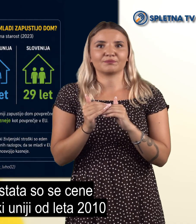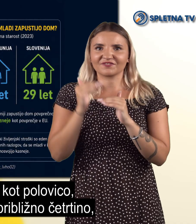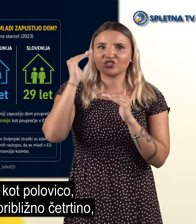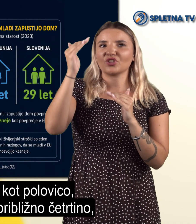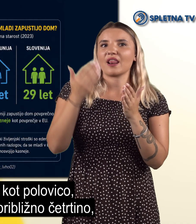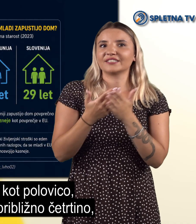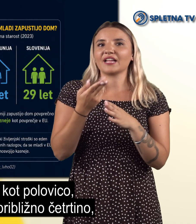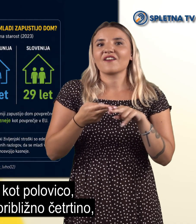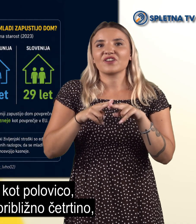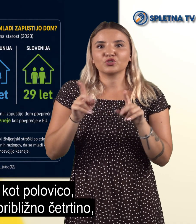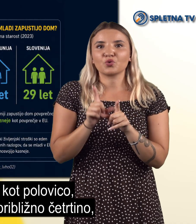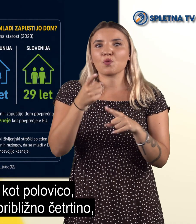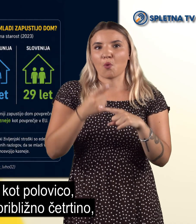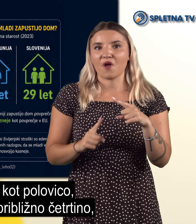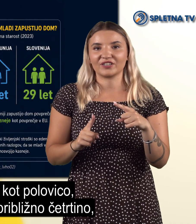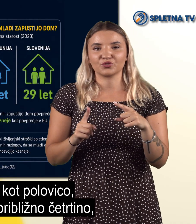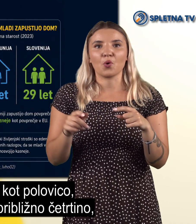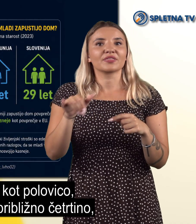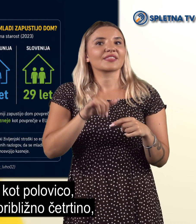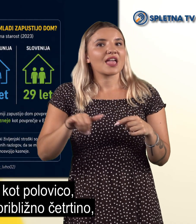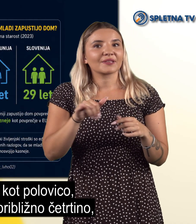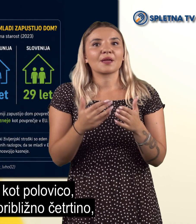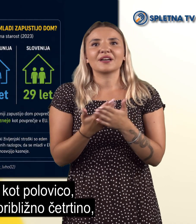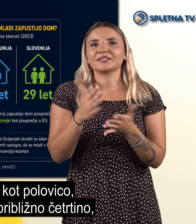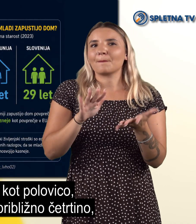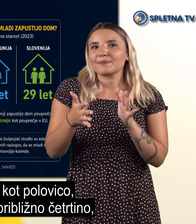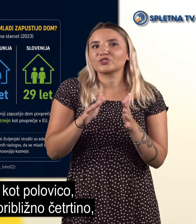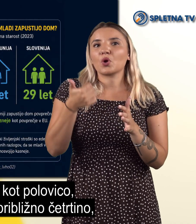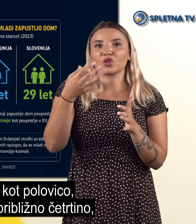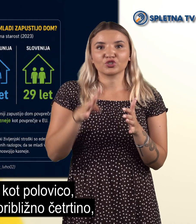polovico, najemnine pa za približno četrtino.